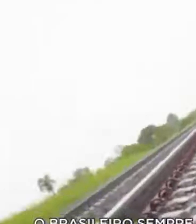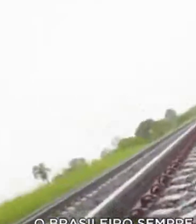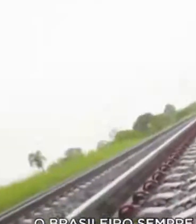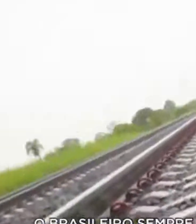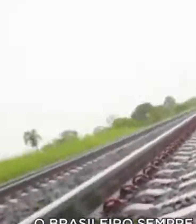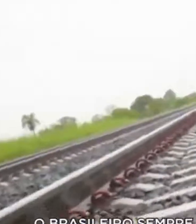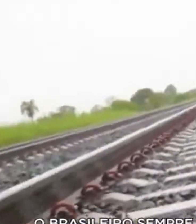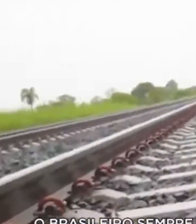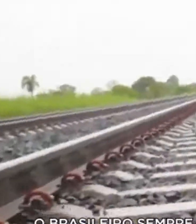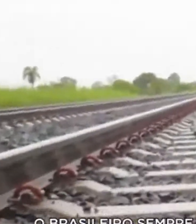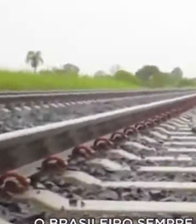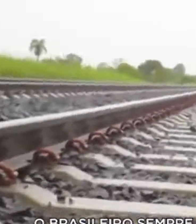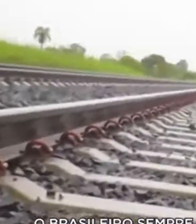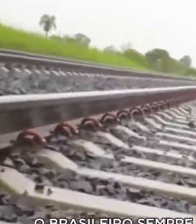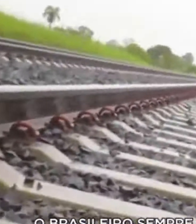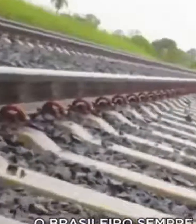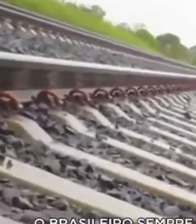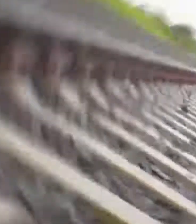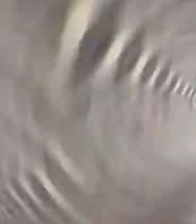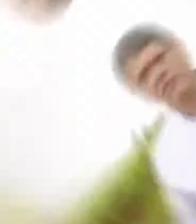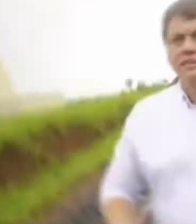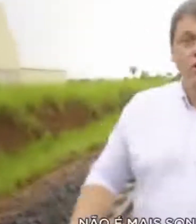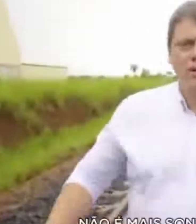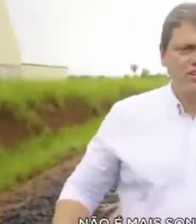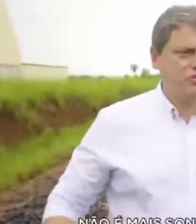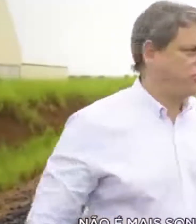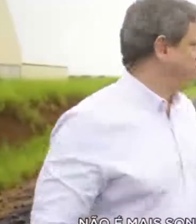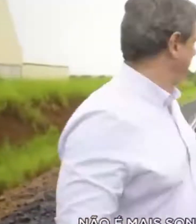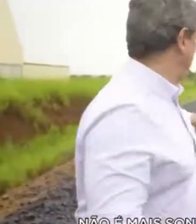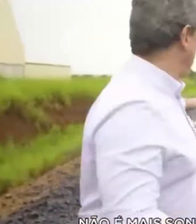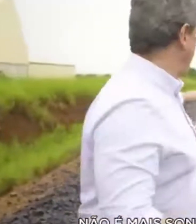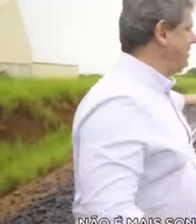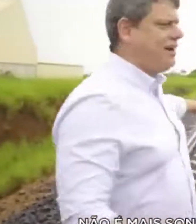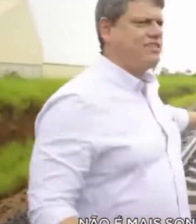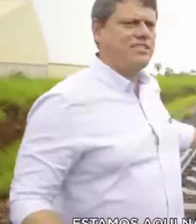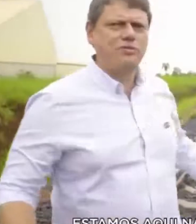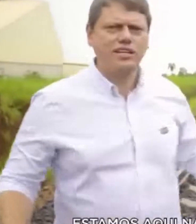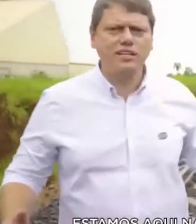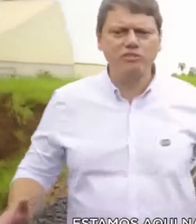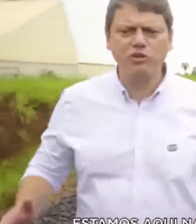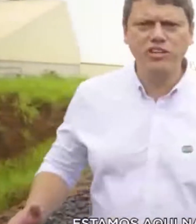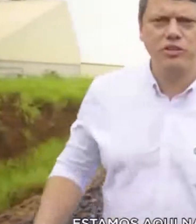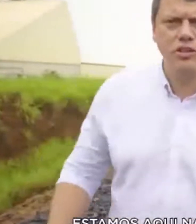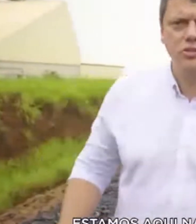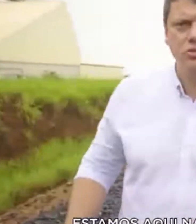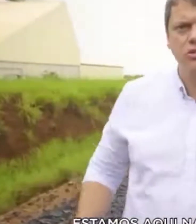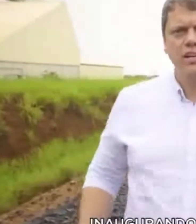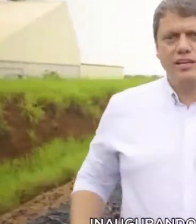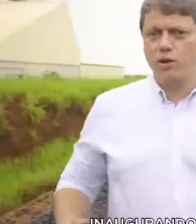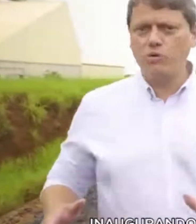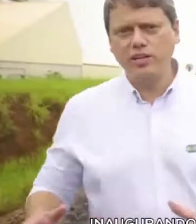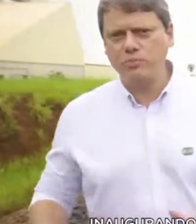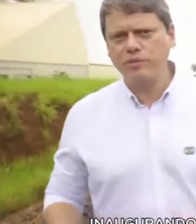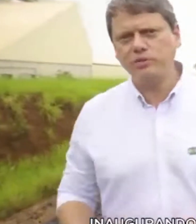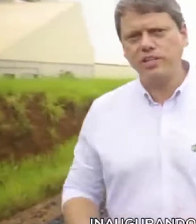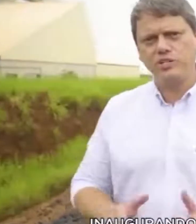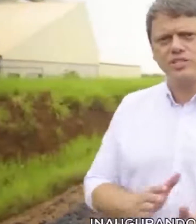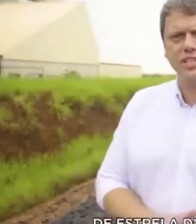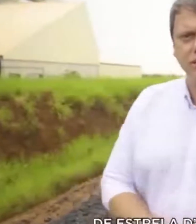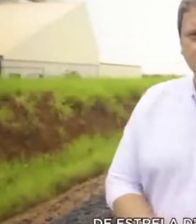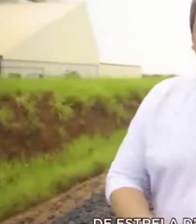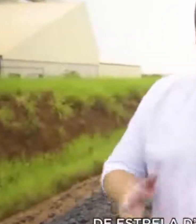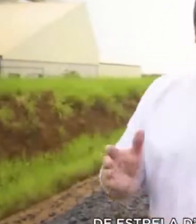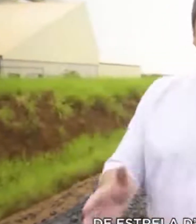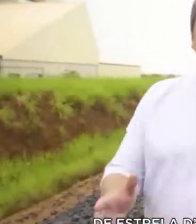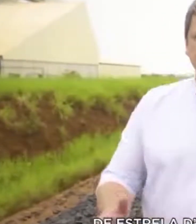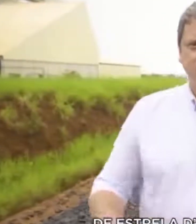O brasileiro sempre sonhou em ter ferrovias. Não é mais sonho, é uma realidade. Estamos aqui na Ferrovia Norte-Sul, inaugurando o primeiro trecho